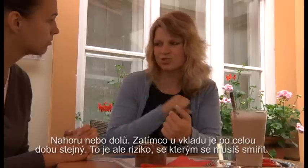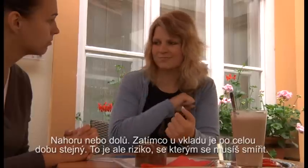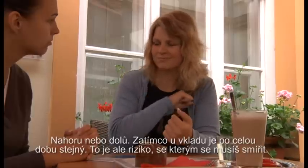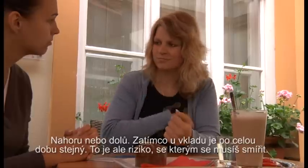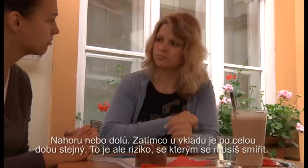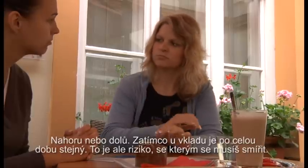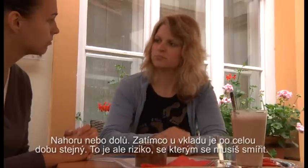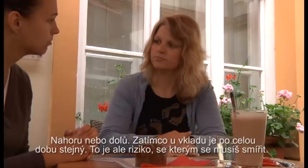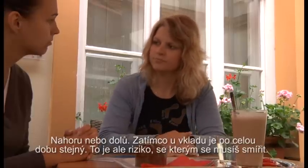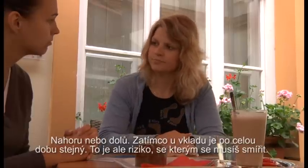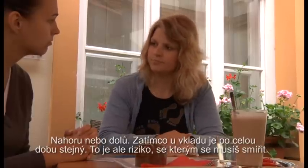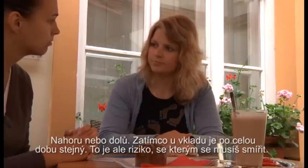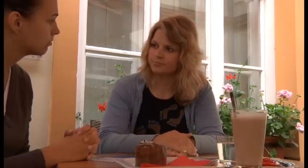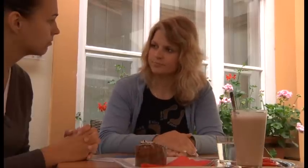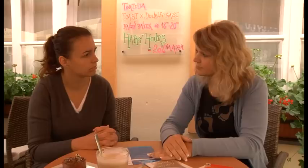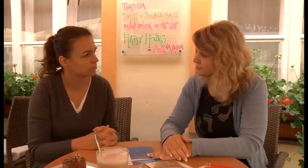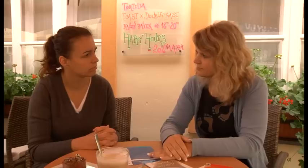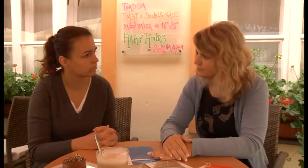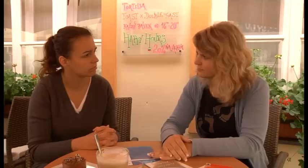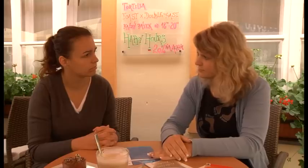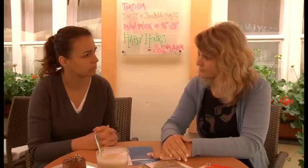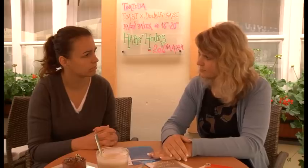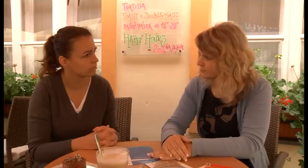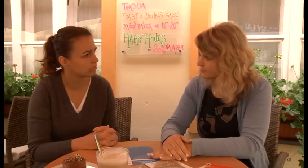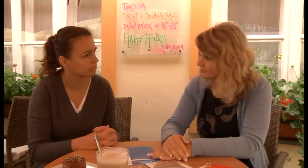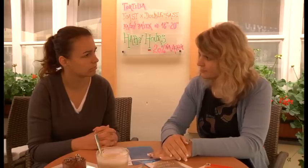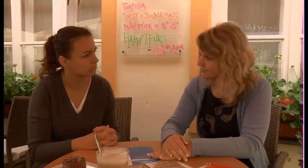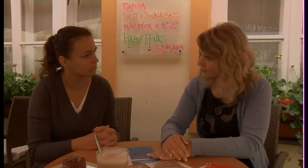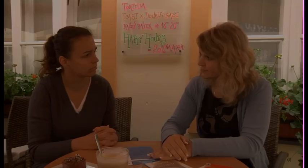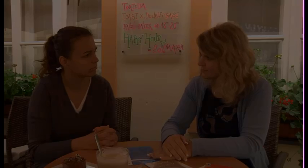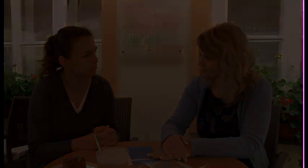je ale riziko, se kterým se musíš smířit. No dobře.